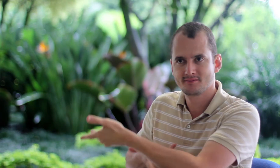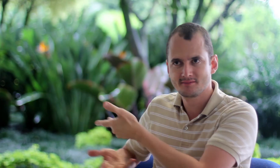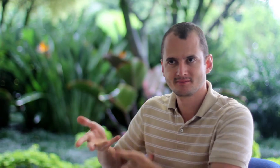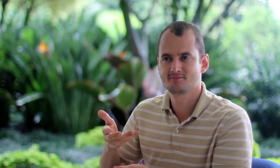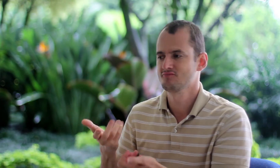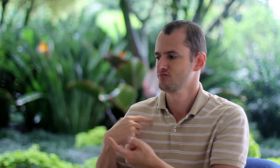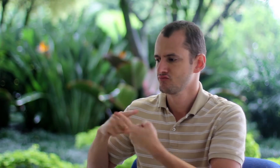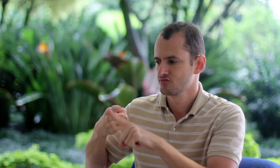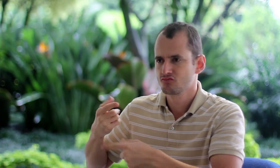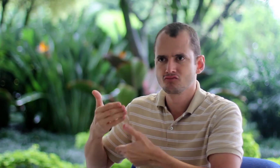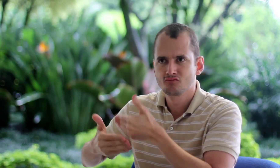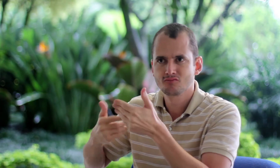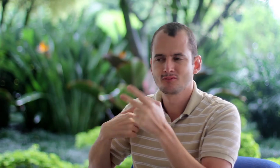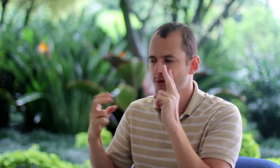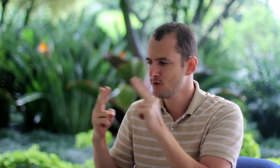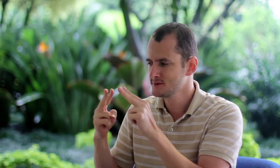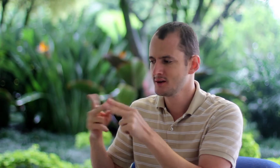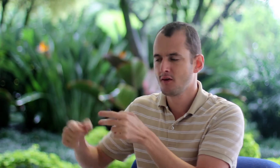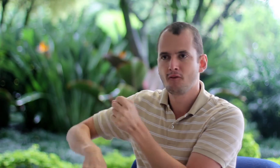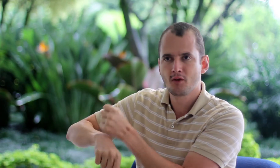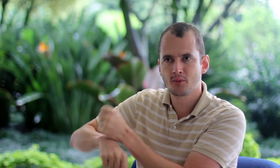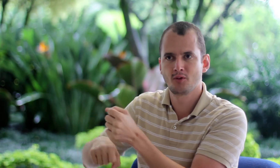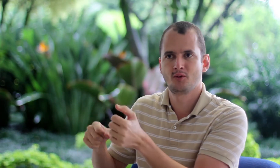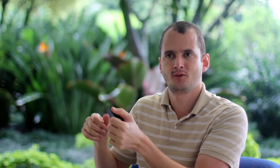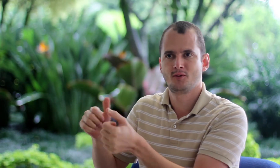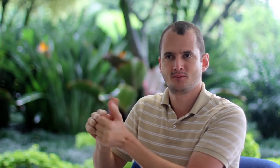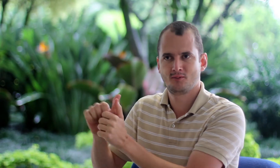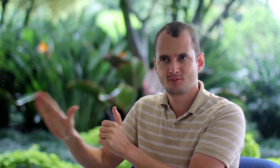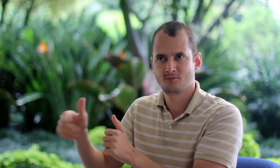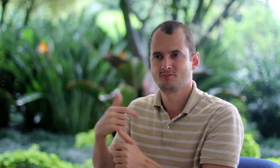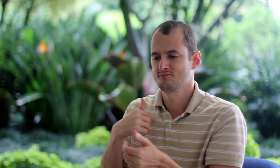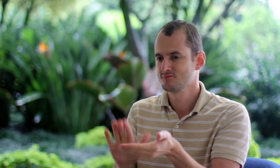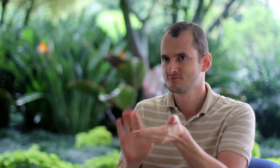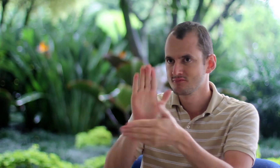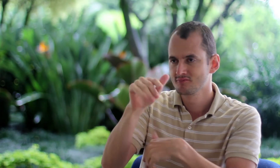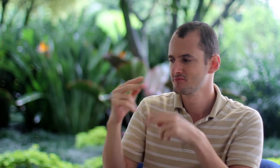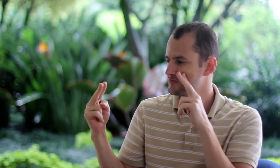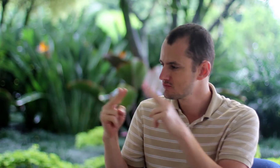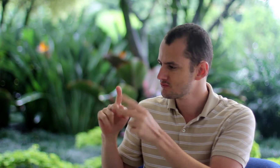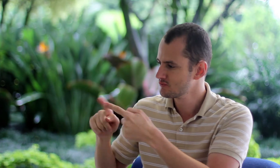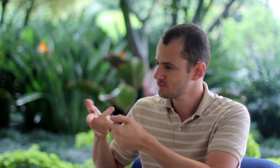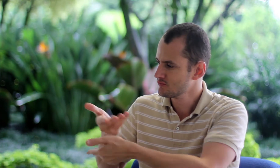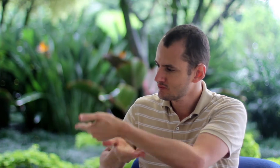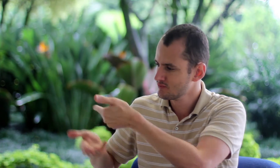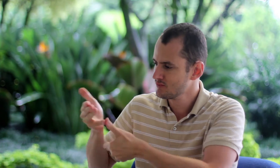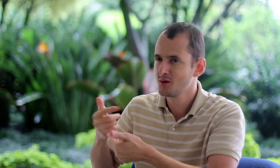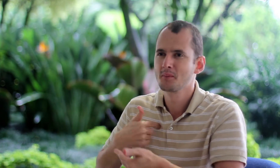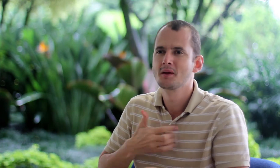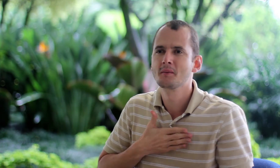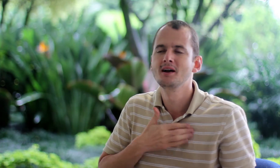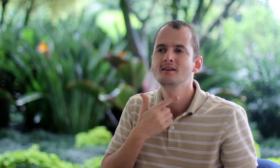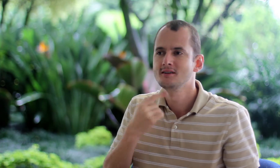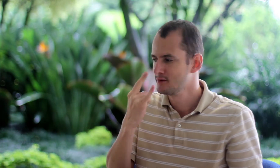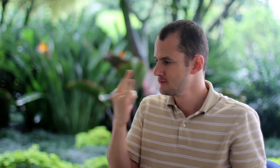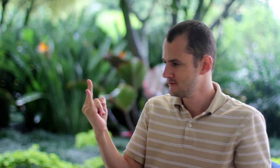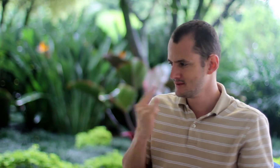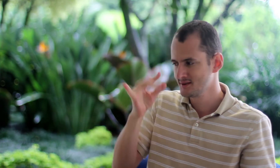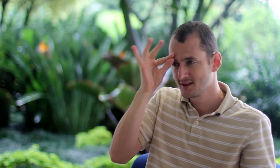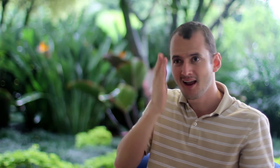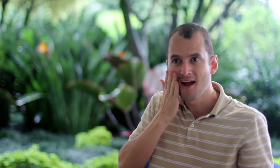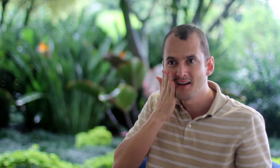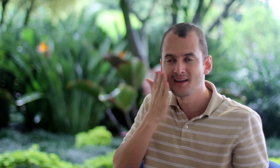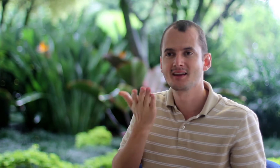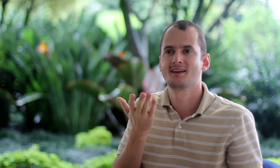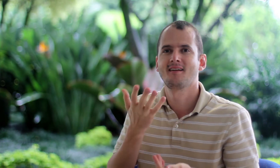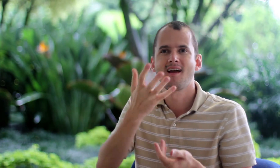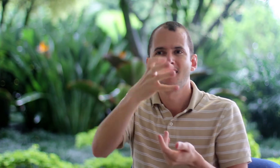mi familia, ese proceso de compartir. Cuando fuimos ambos deportistas de selección Antioquia y poder compartir, a mí me